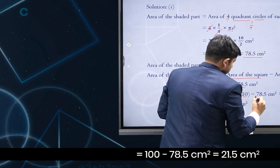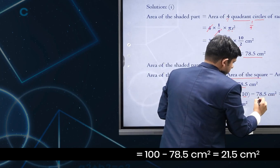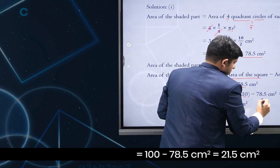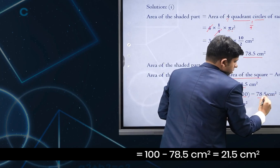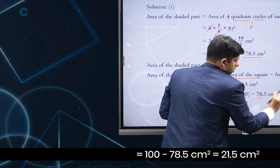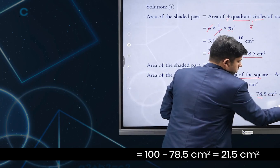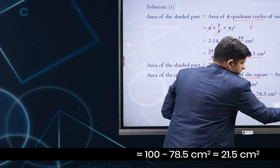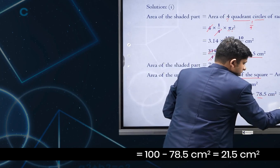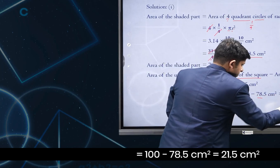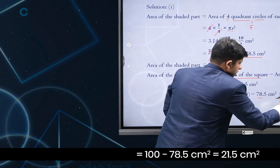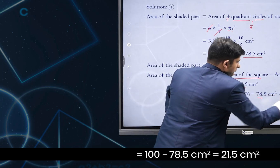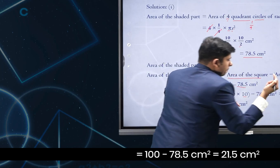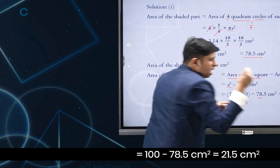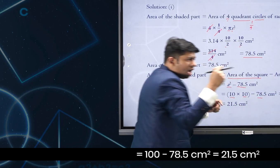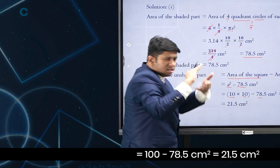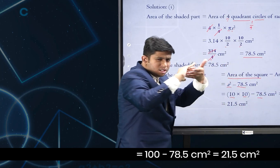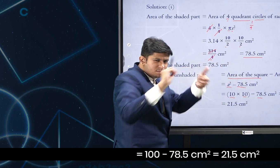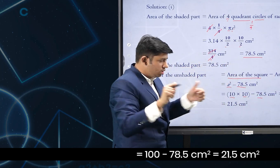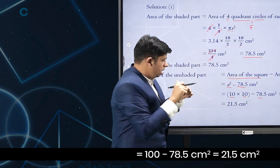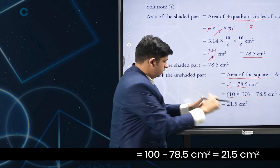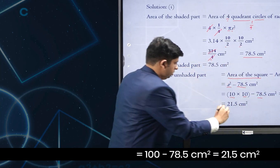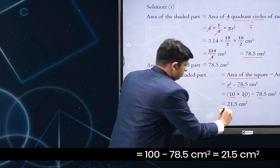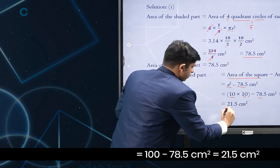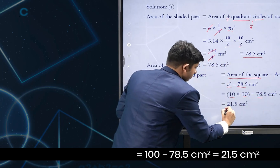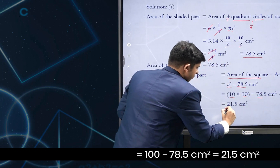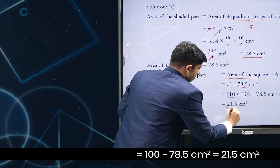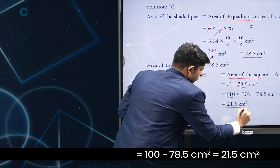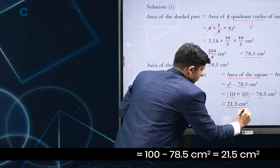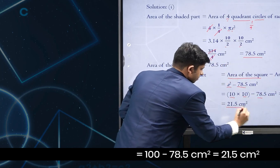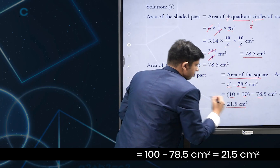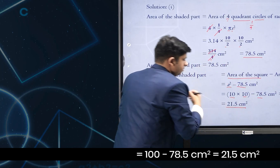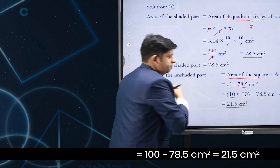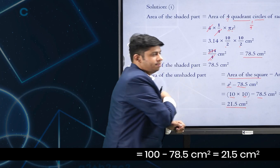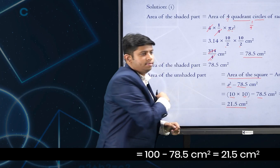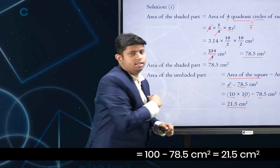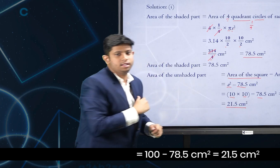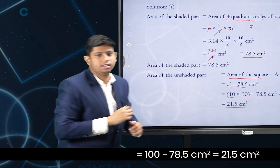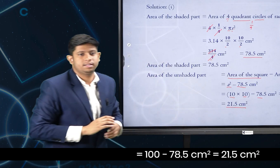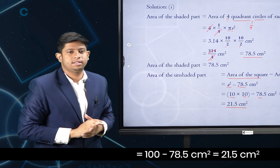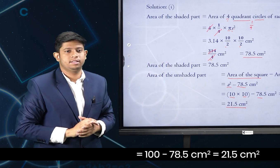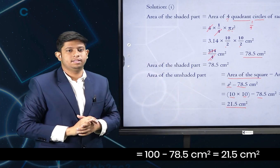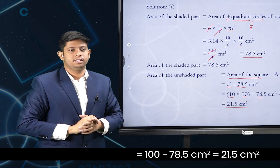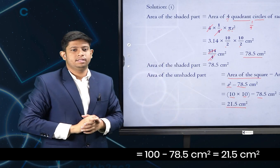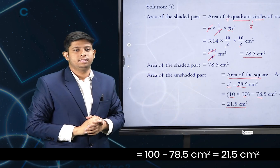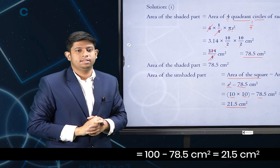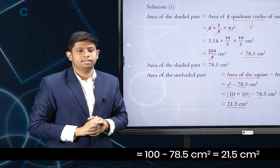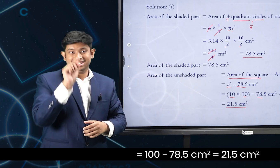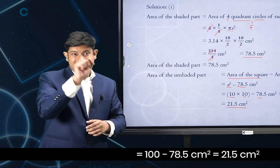கழித்தல் 78.5 சென்டிமீட்டர் மேலிலக்கு 2 ஈடு 21.5